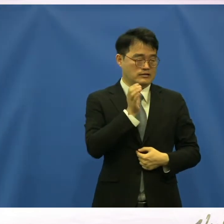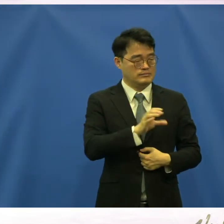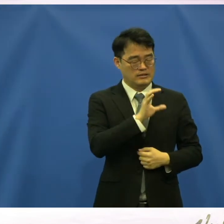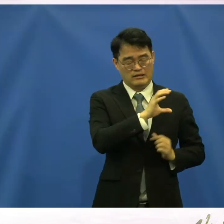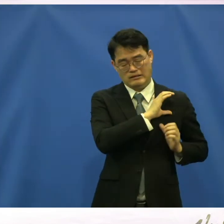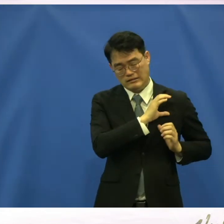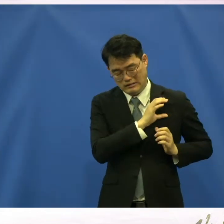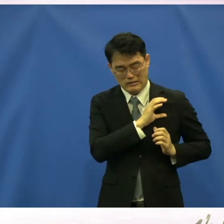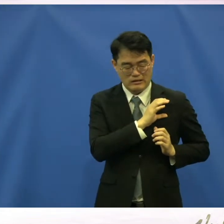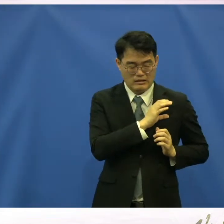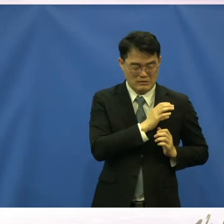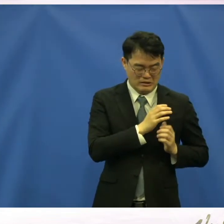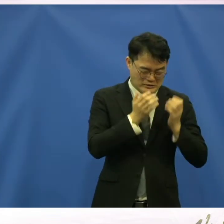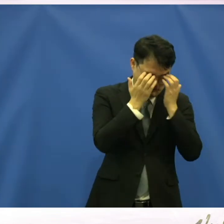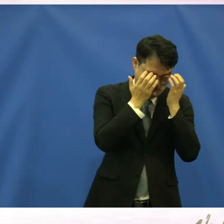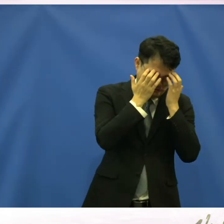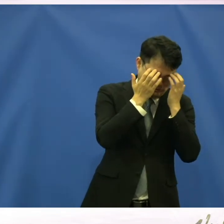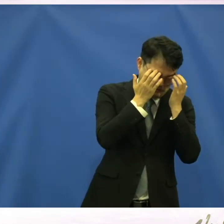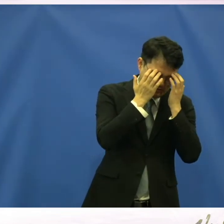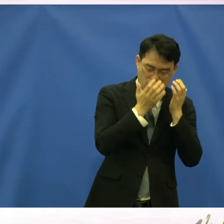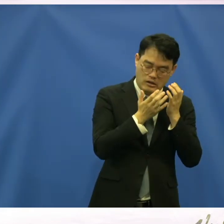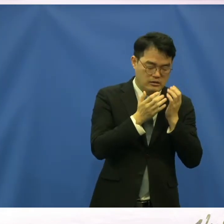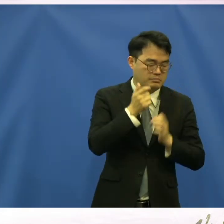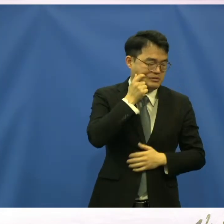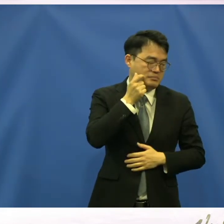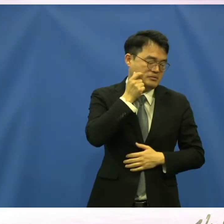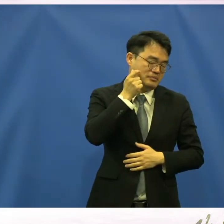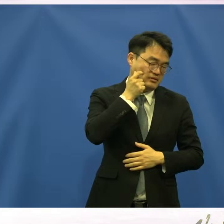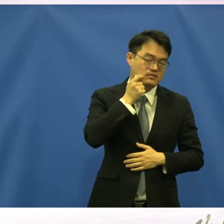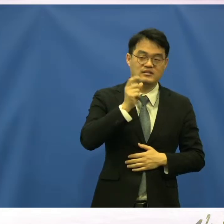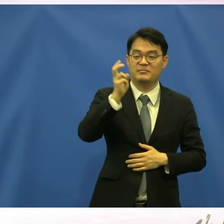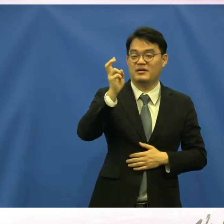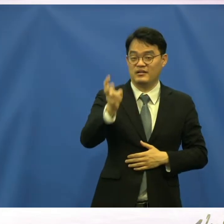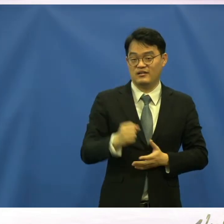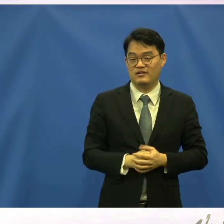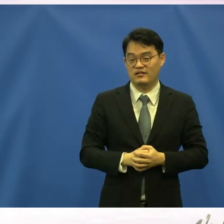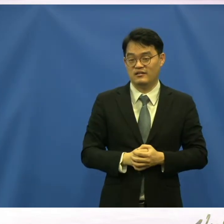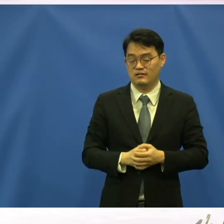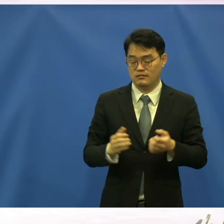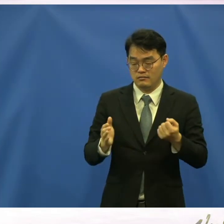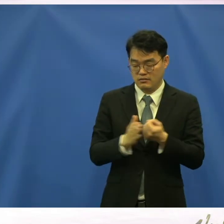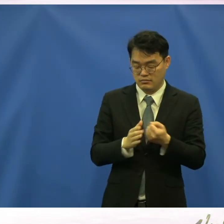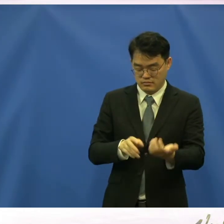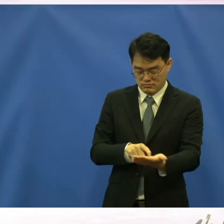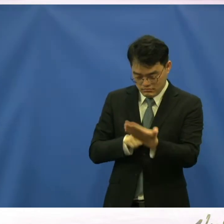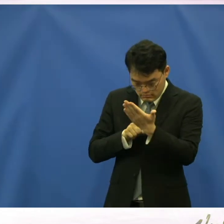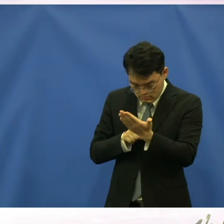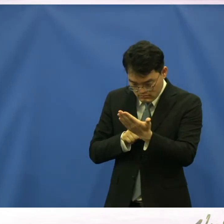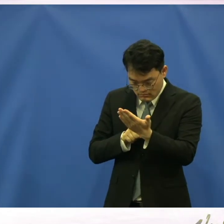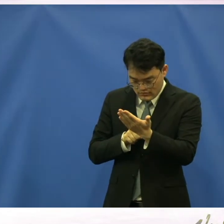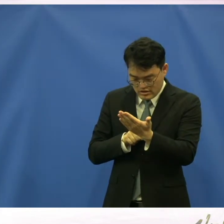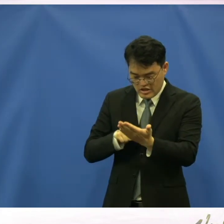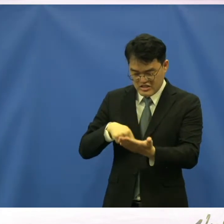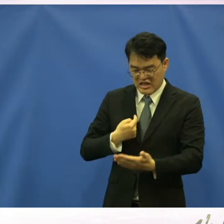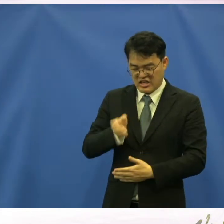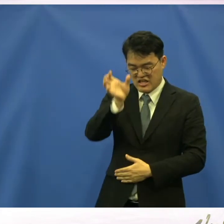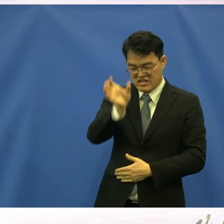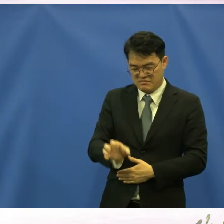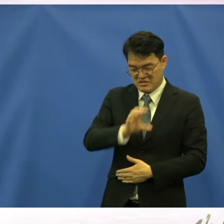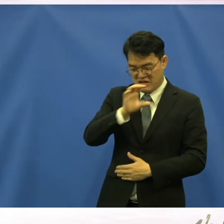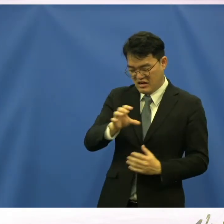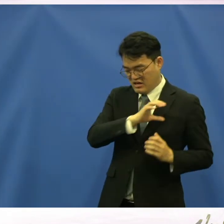그러니까 우선 이런 구조를 우리가 대하면 자신감이 없어지는 분들이 많아요.